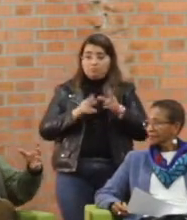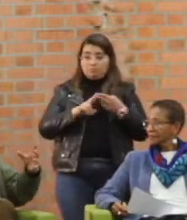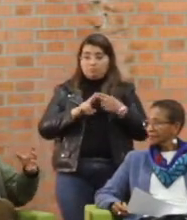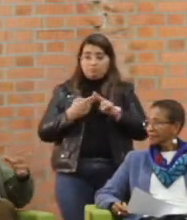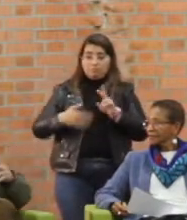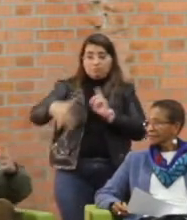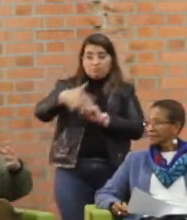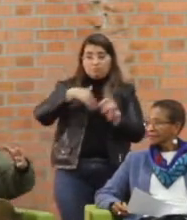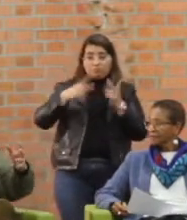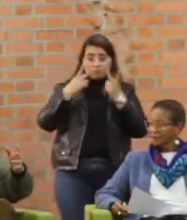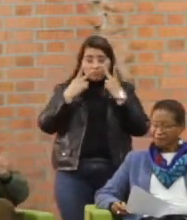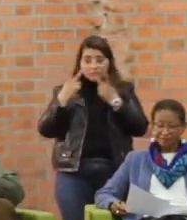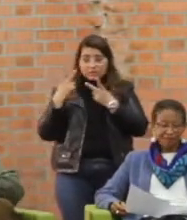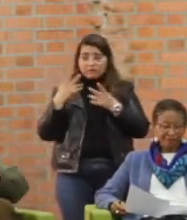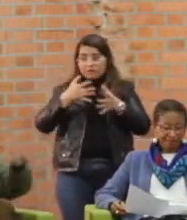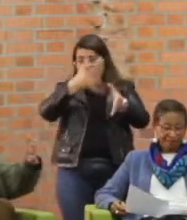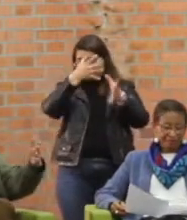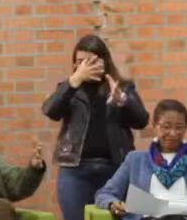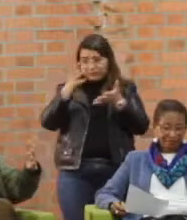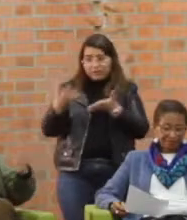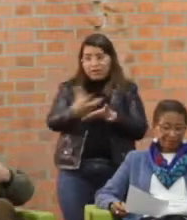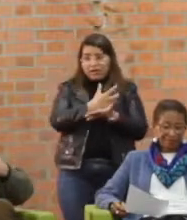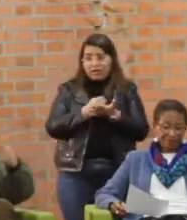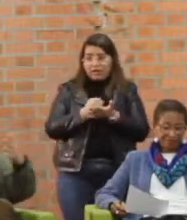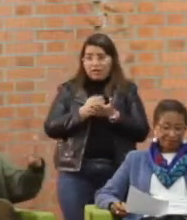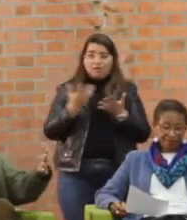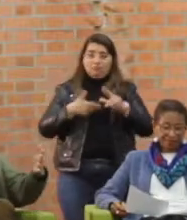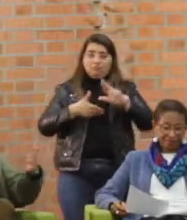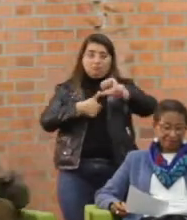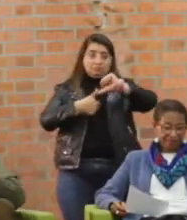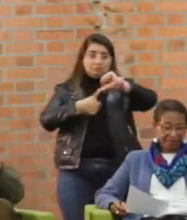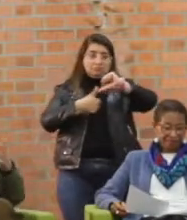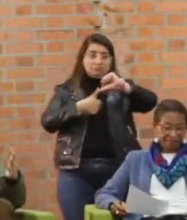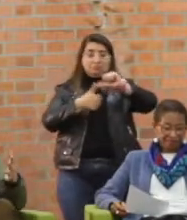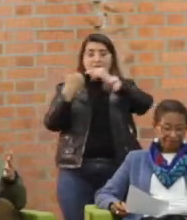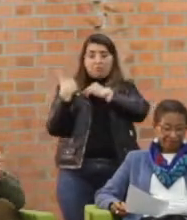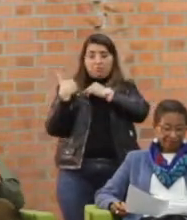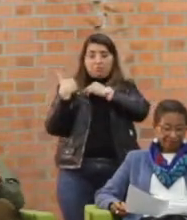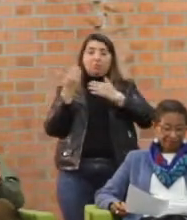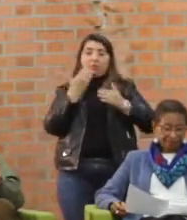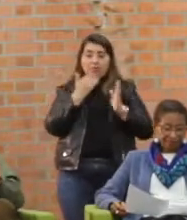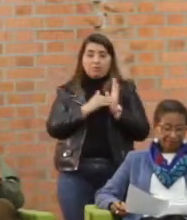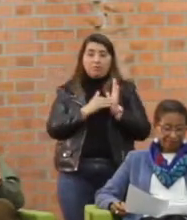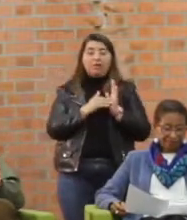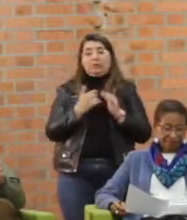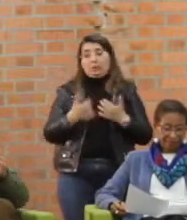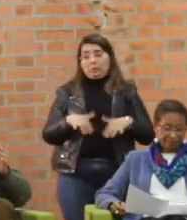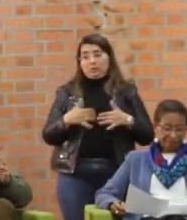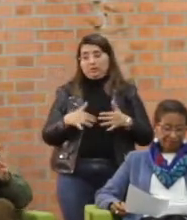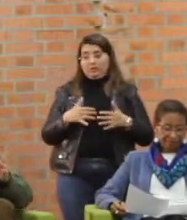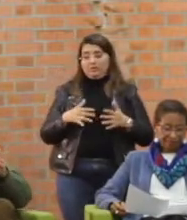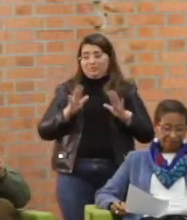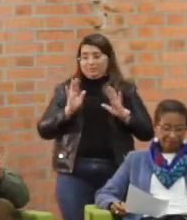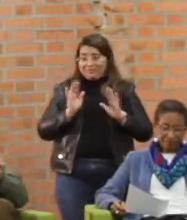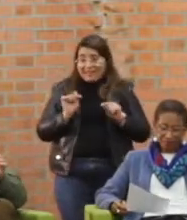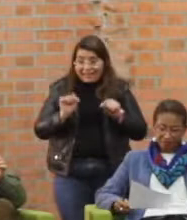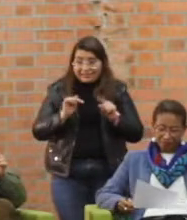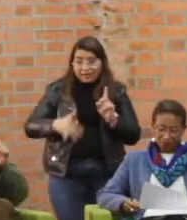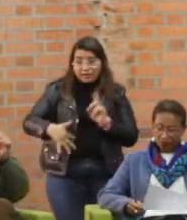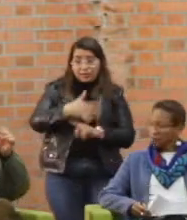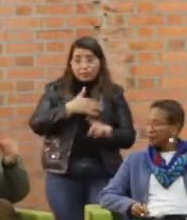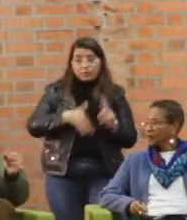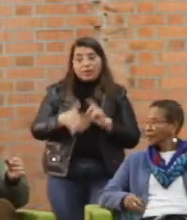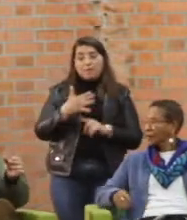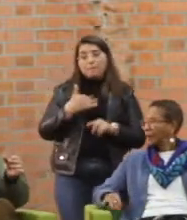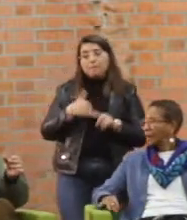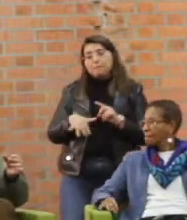contexto es pésimo en Centroamérica y en El Salvador pues no hablemos Entonces en ese contexto de